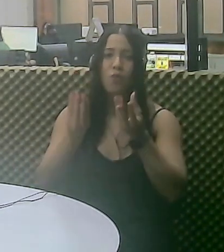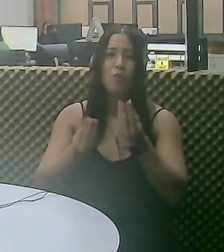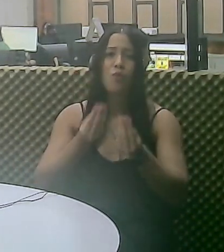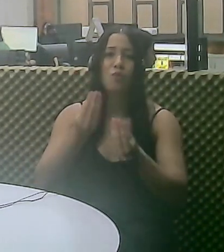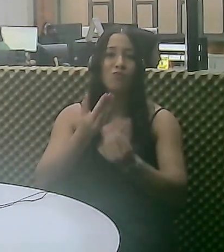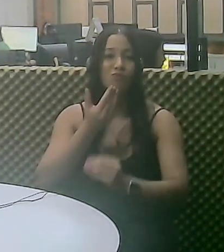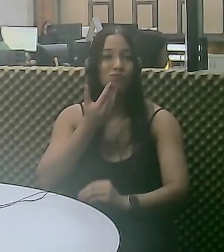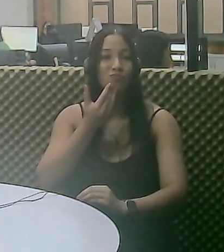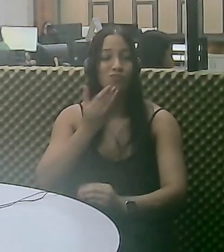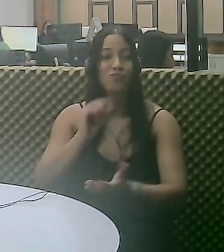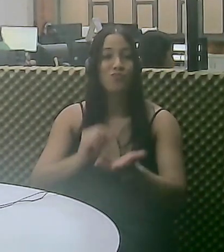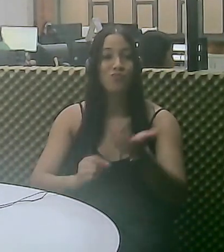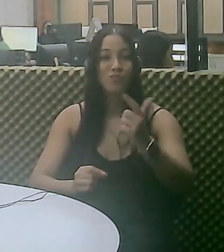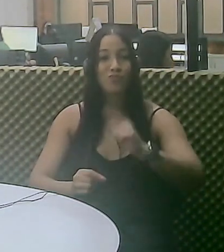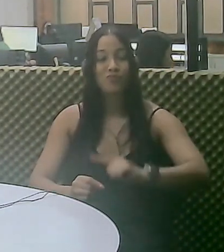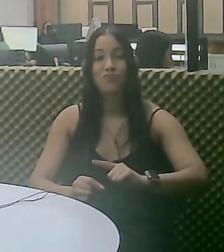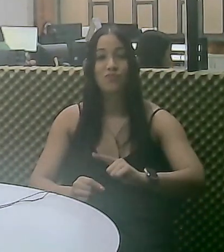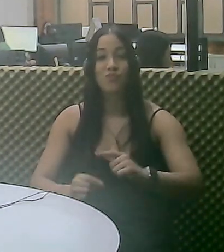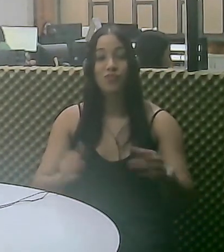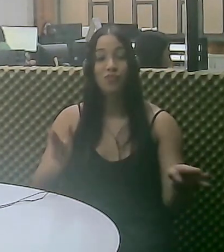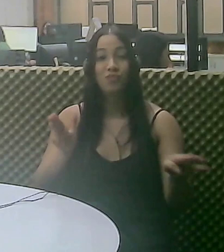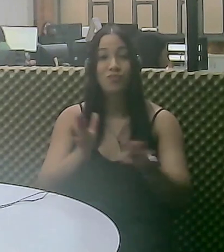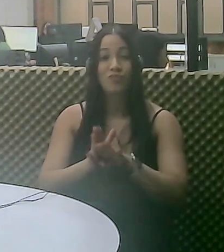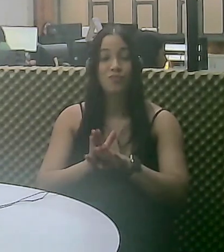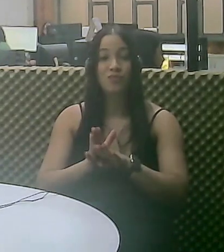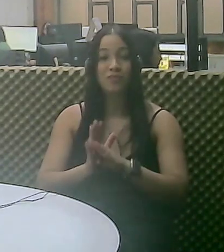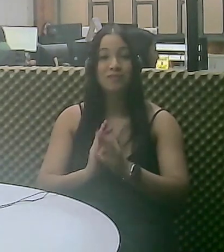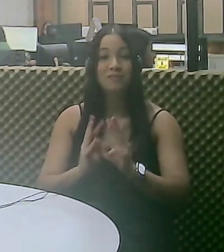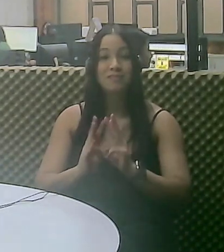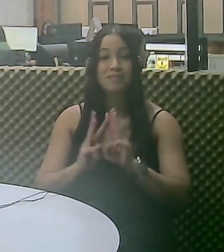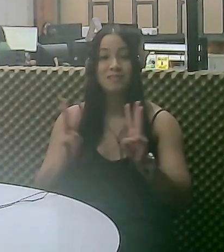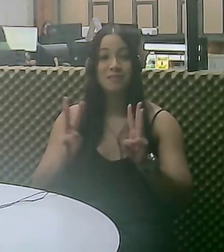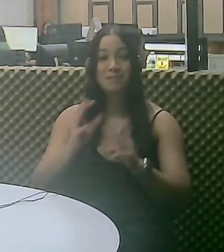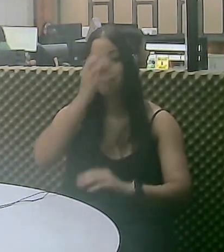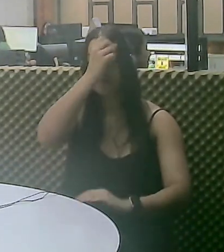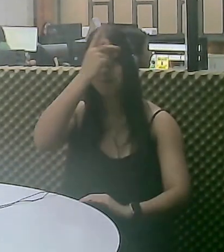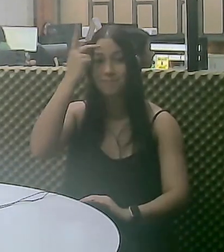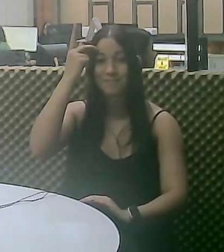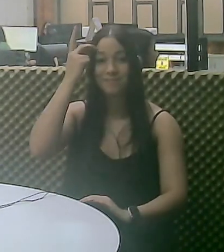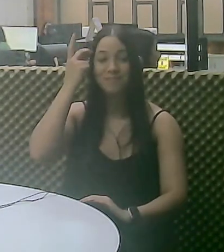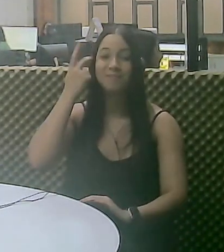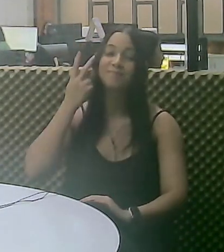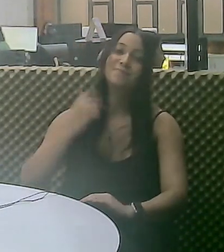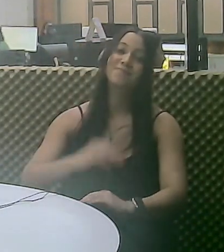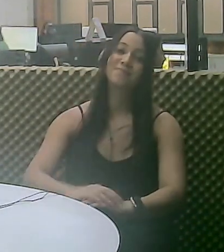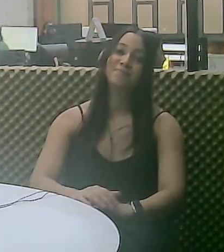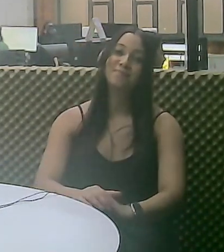fazer o pedido da rematrícula e os prazos, basta acessar o portal da Prefeitura.